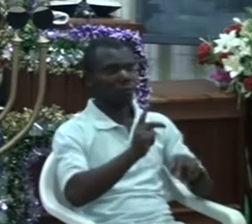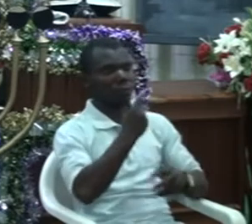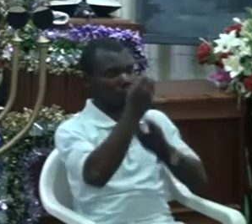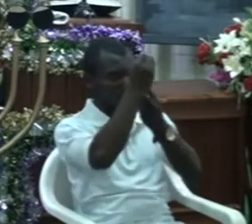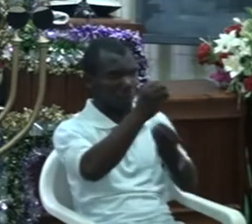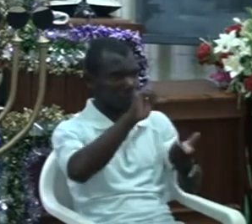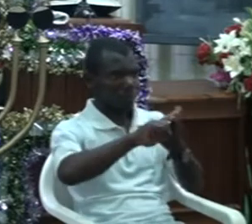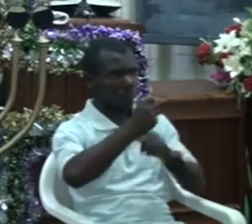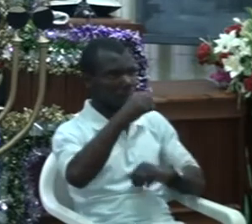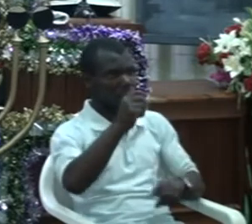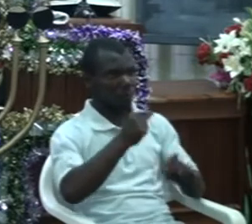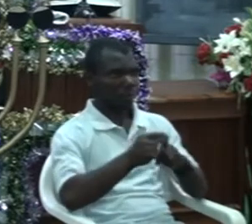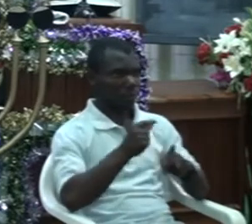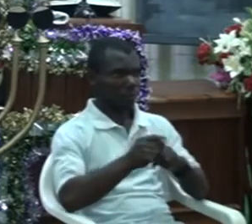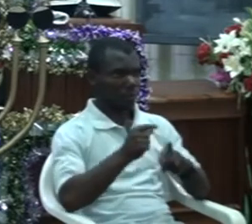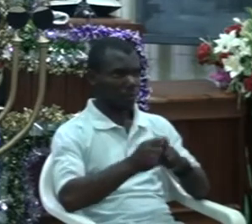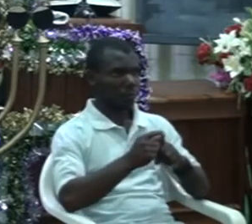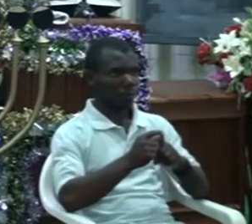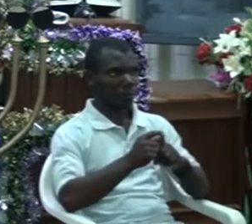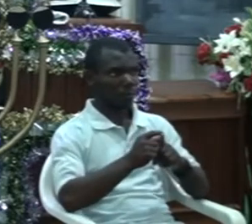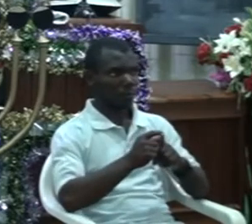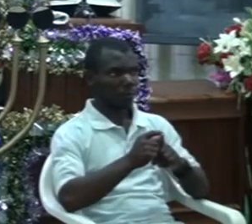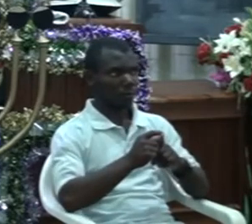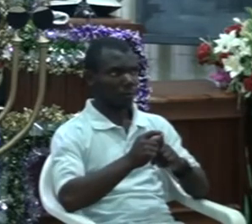C'est-à-dire ceux-là qui obéissent à sa parole.